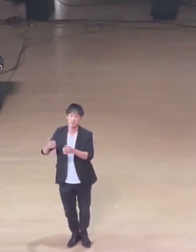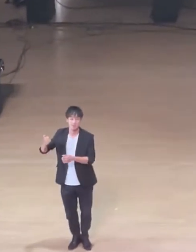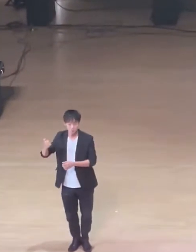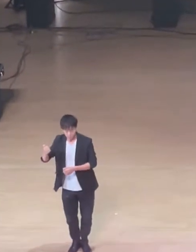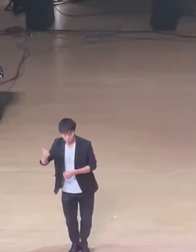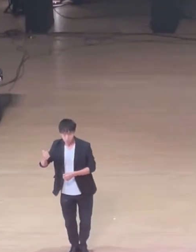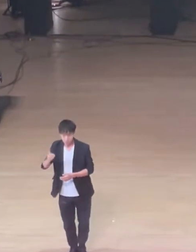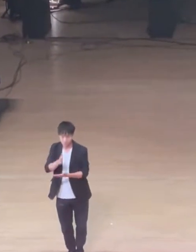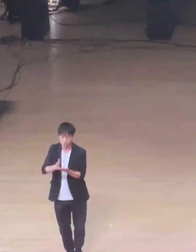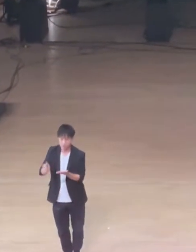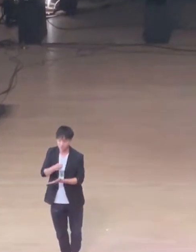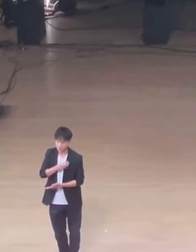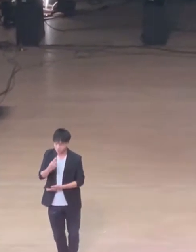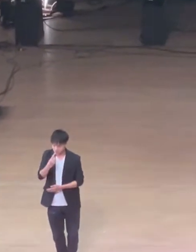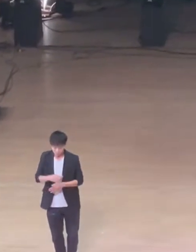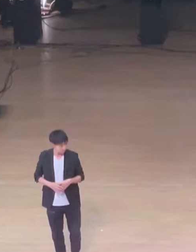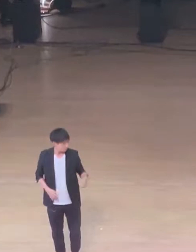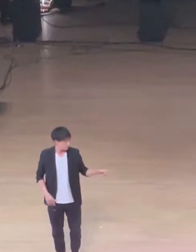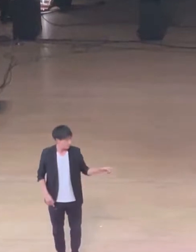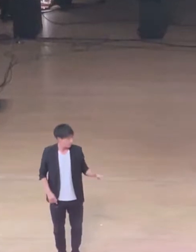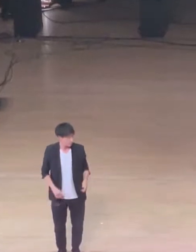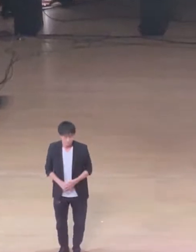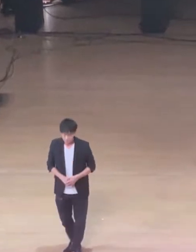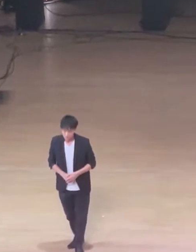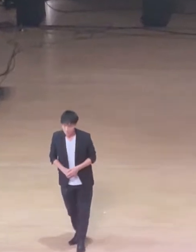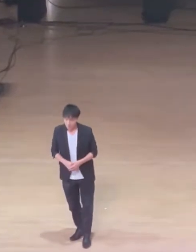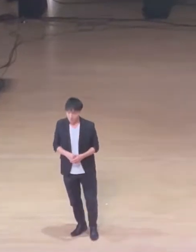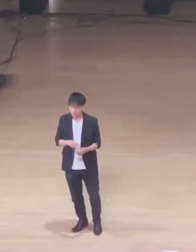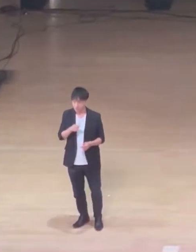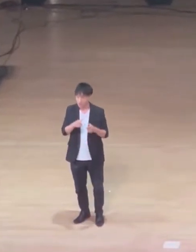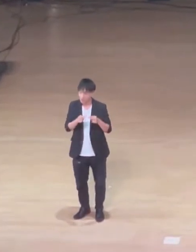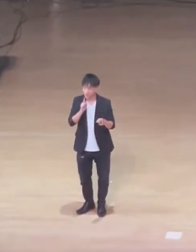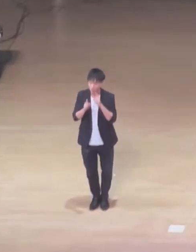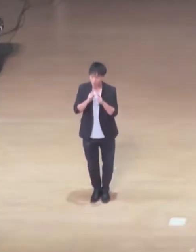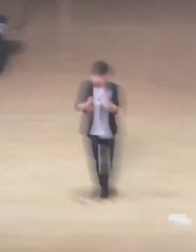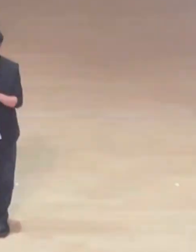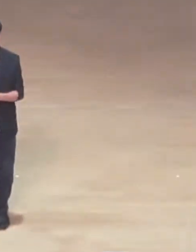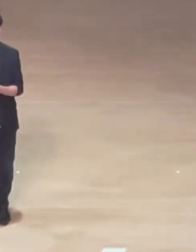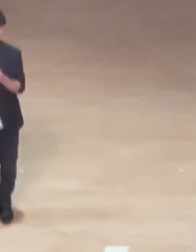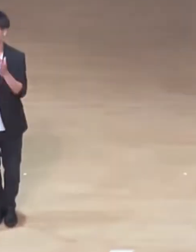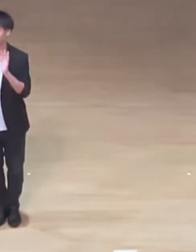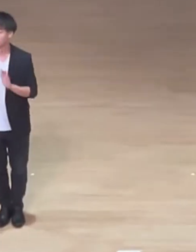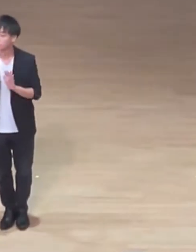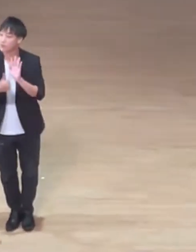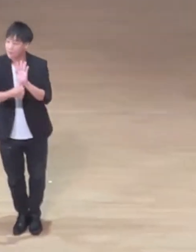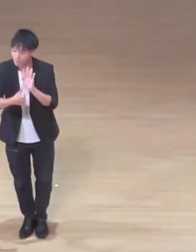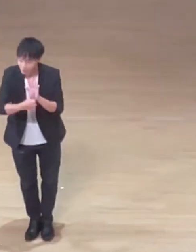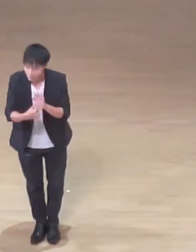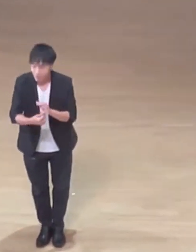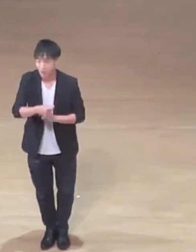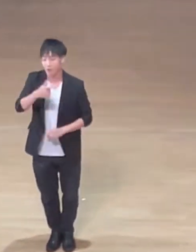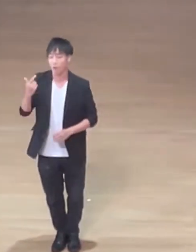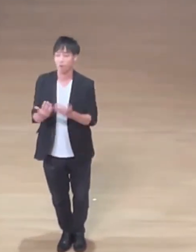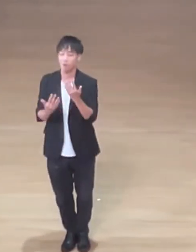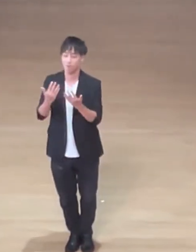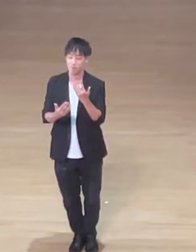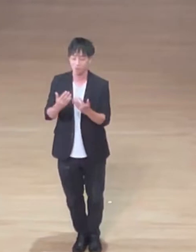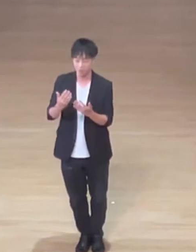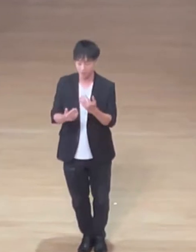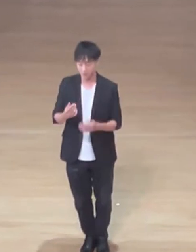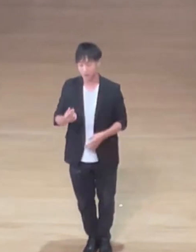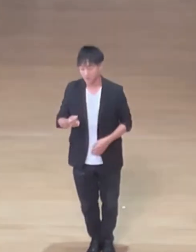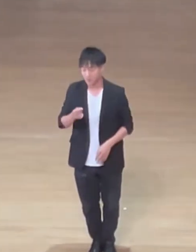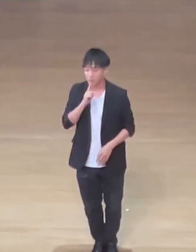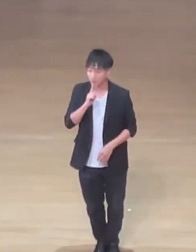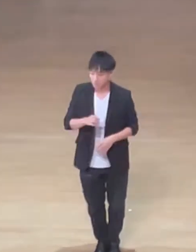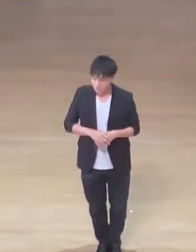ギネスワールドレコーズ公式認定員の大森桃子です。ギネス世界記録は1955年